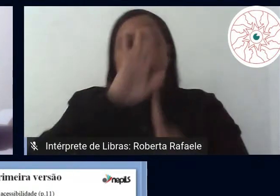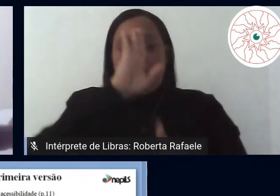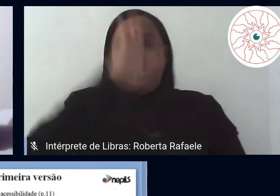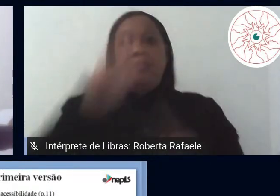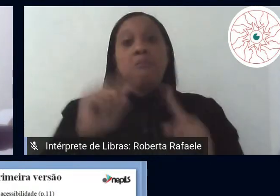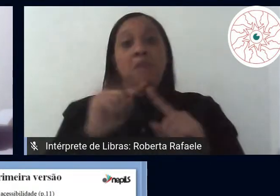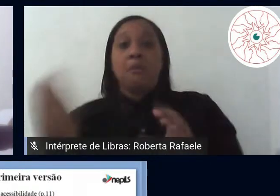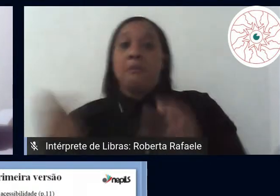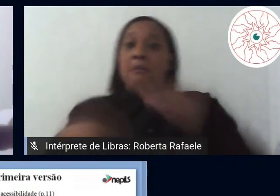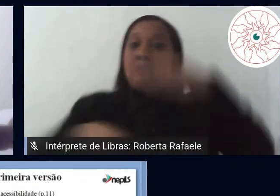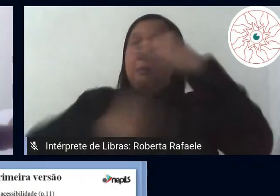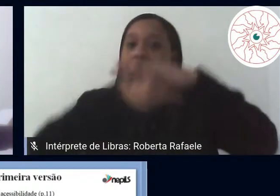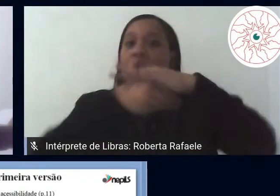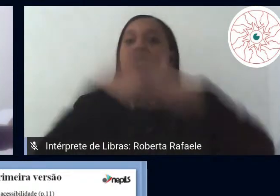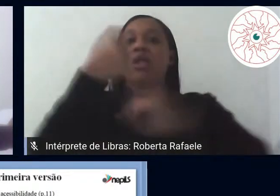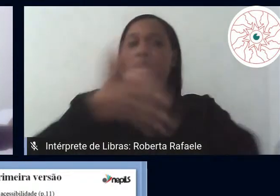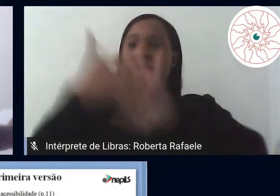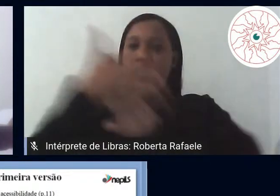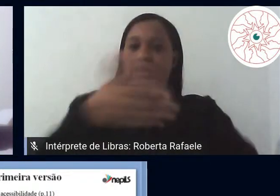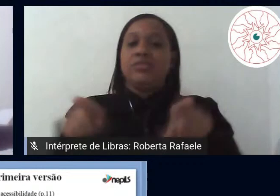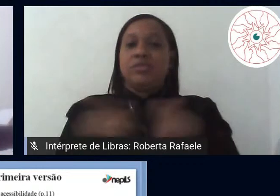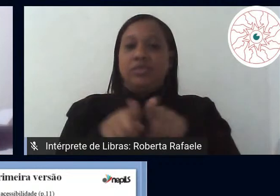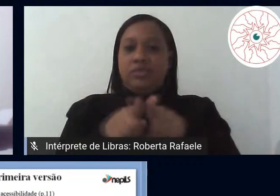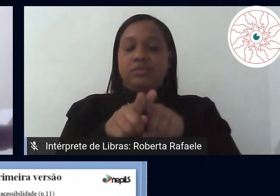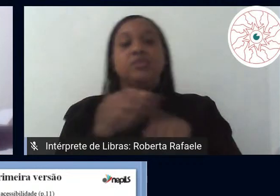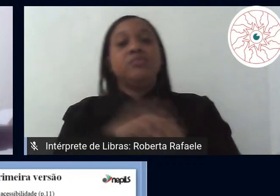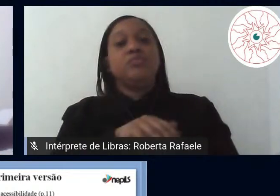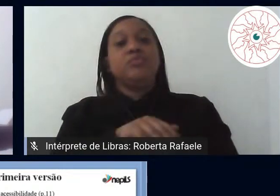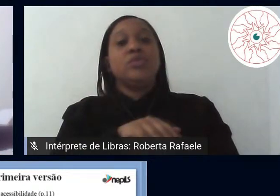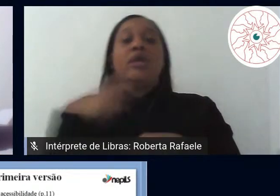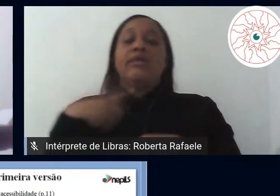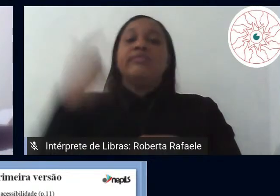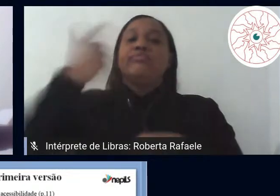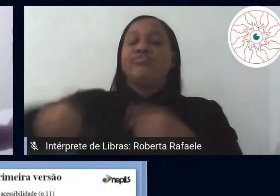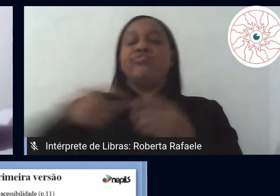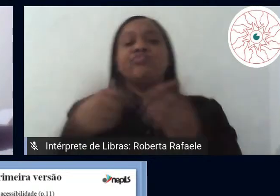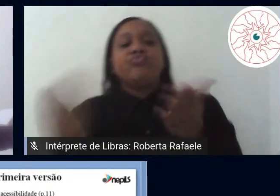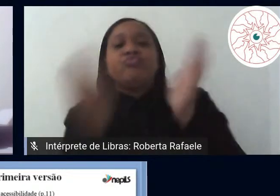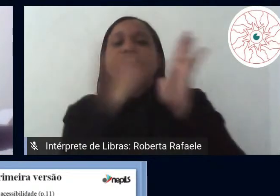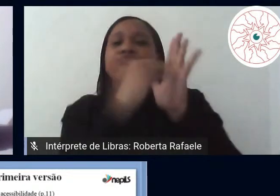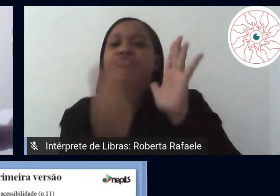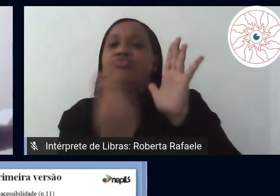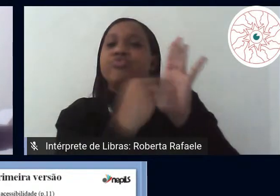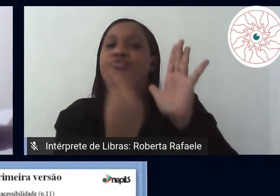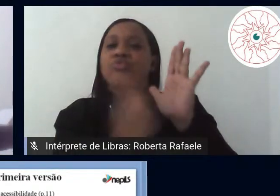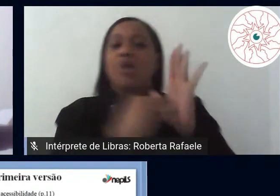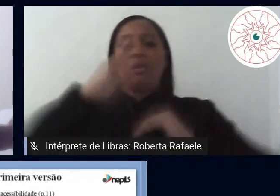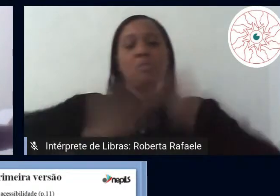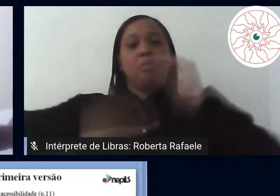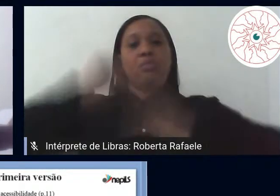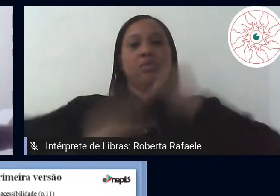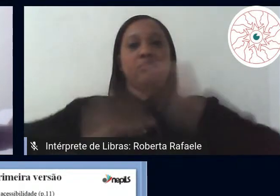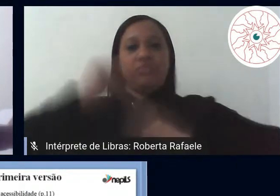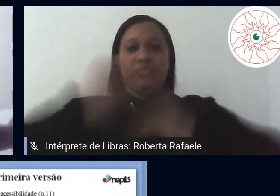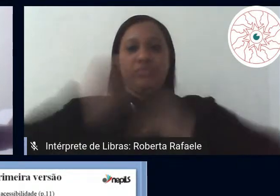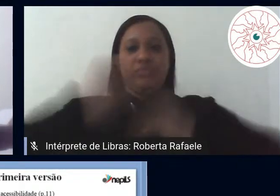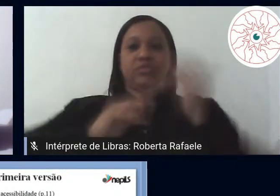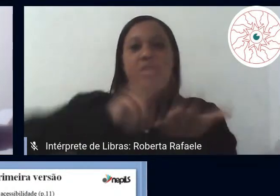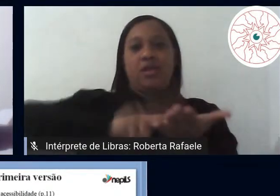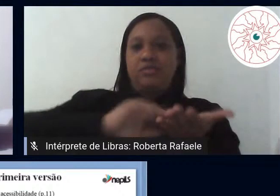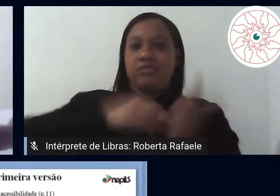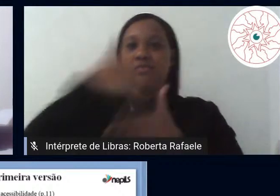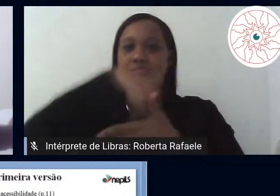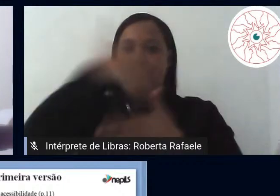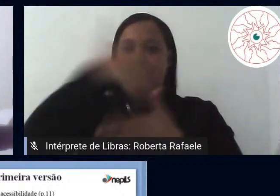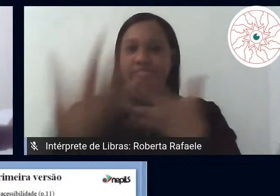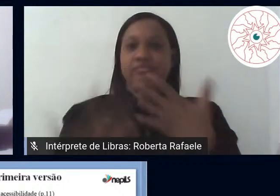Eh, a segunda, terceira e quarta vezes que aparece é quando vai descrever a função do do profissional tradutor intérprete de